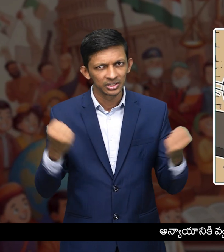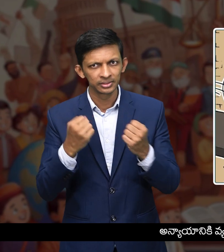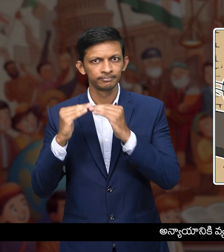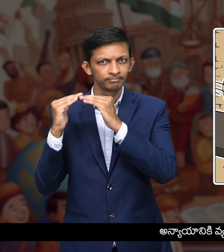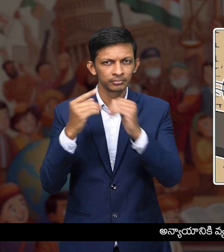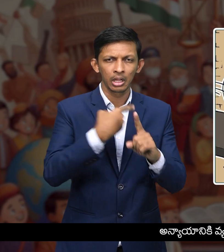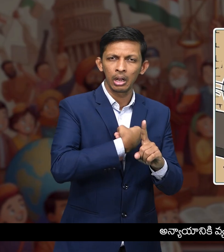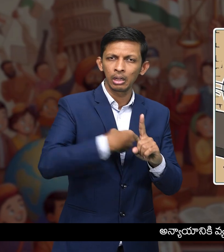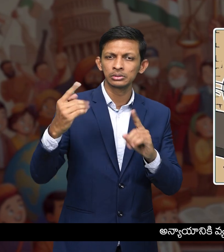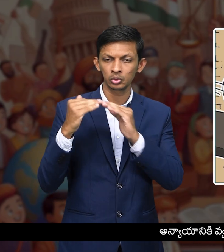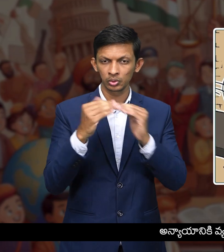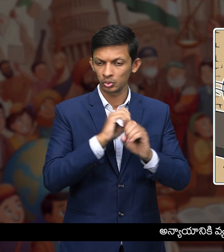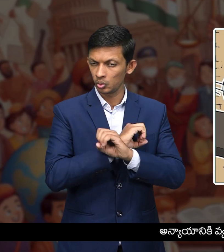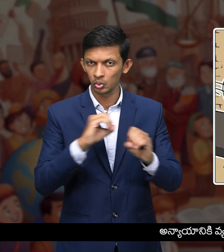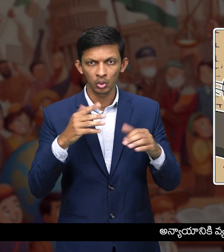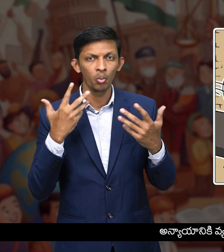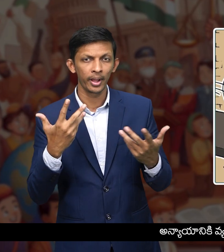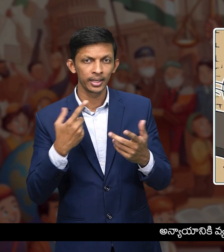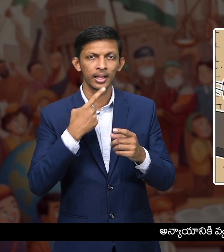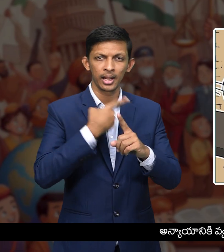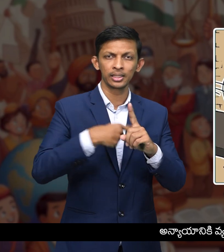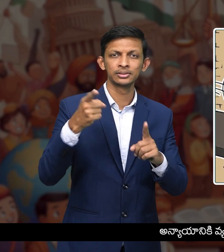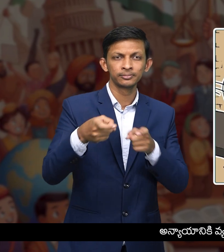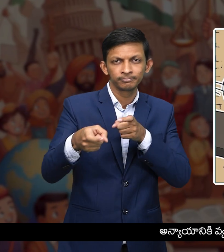అన్యాయానికి వ్యతిరేకంగా పోరాటాన్ని ప్రేరేపించింది.